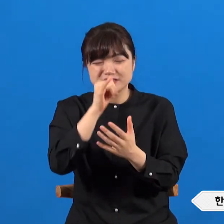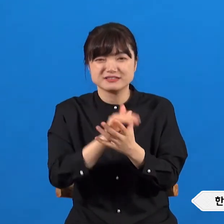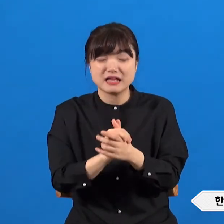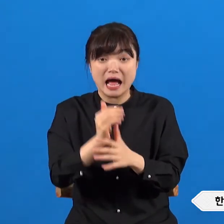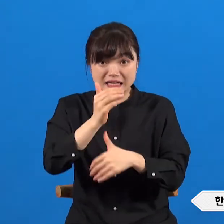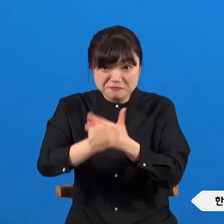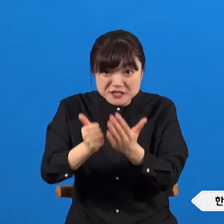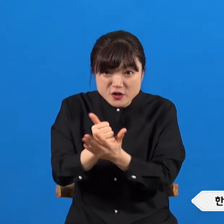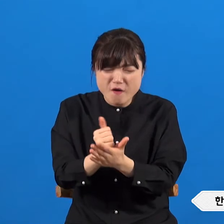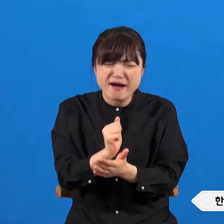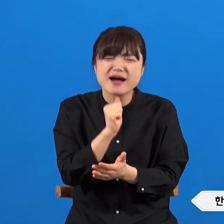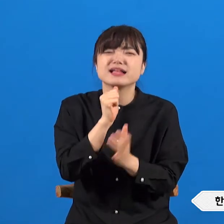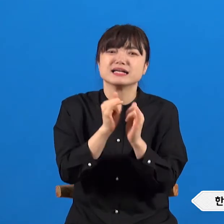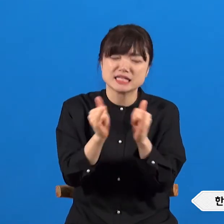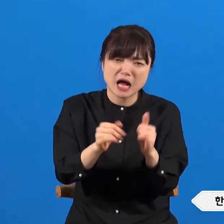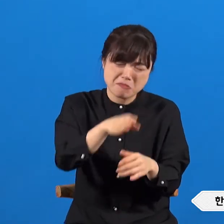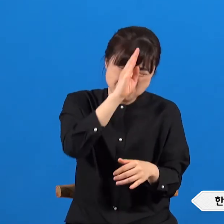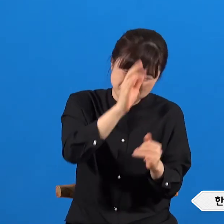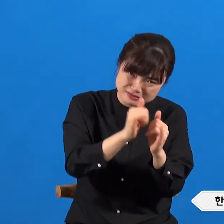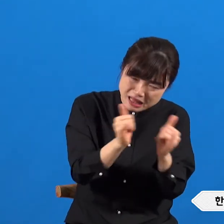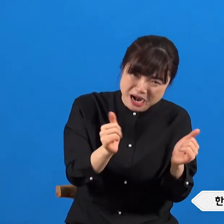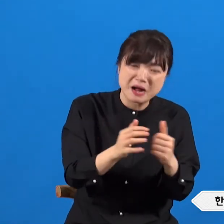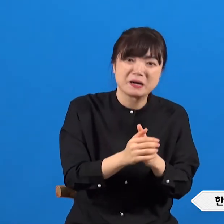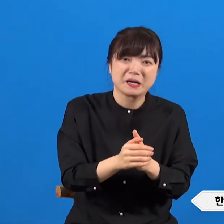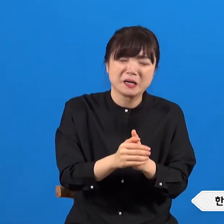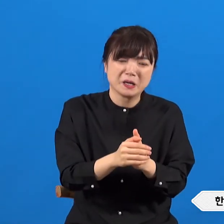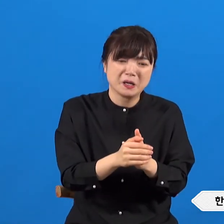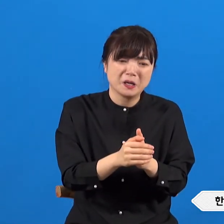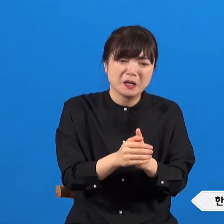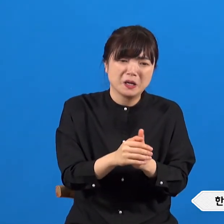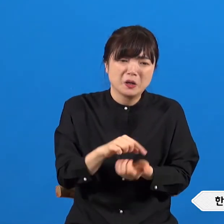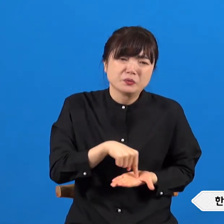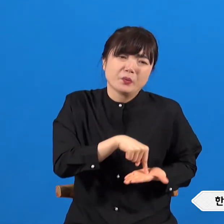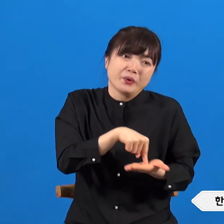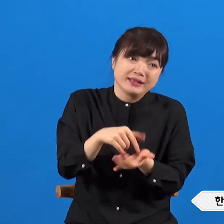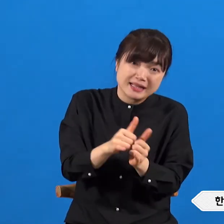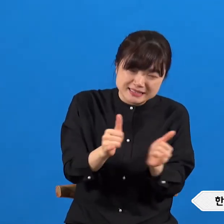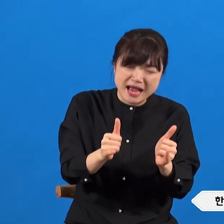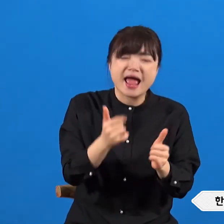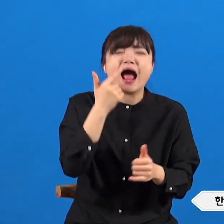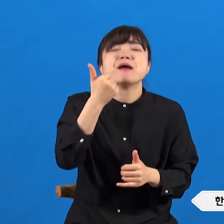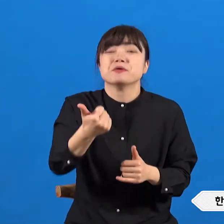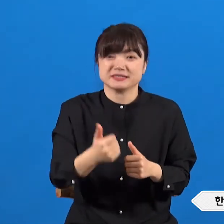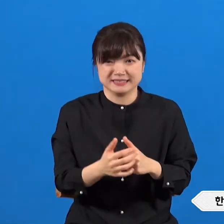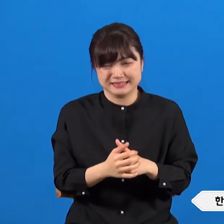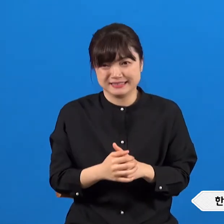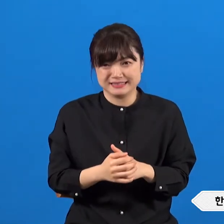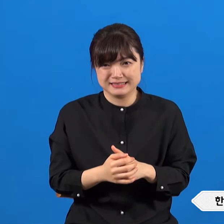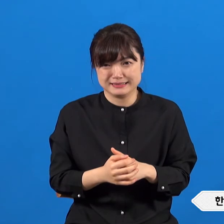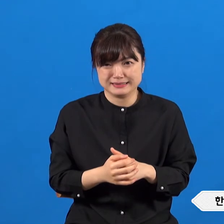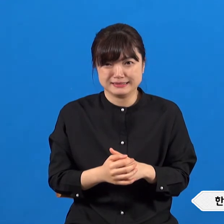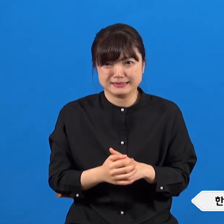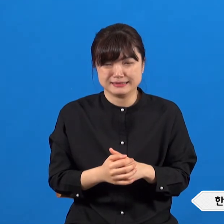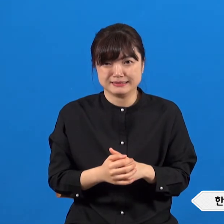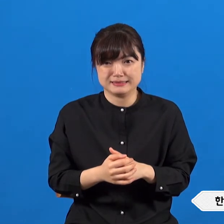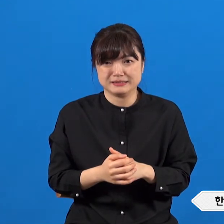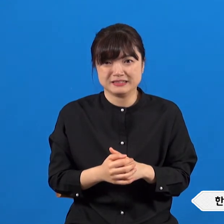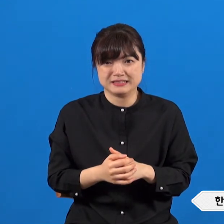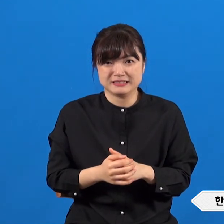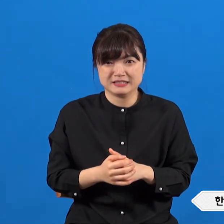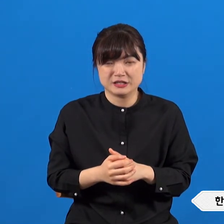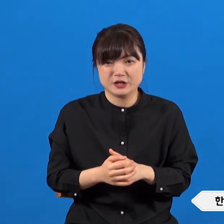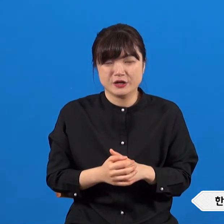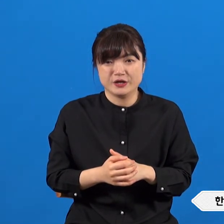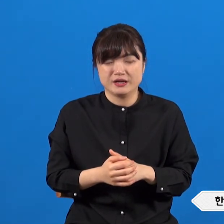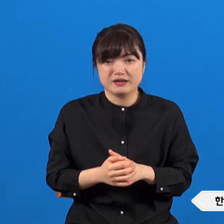하나님께서는 가난한 자, 병든 자, 소외된 자의 아버지십니다. 우리가 가난한 자, 병든